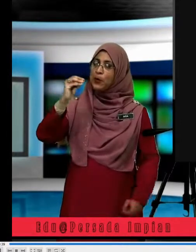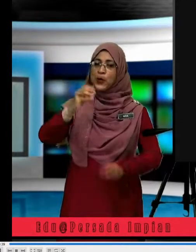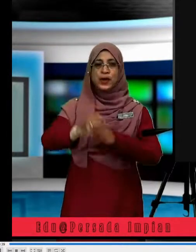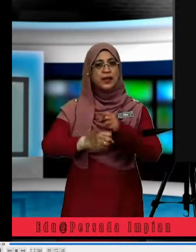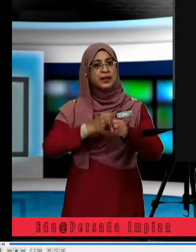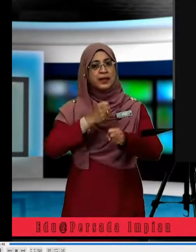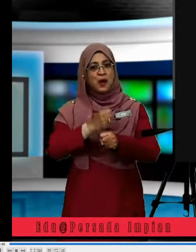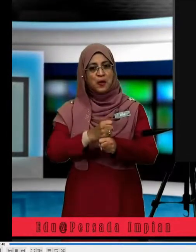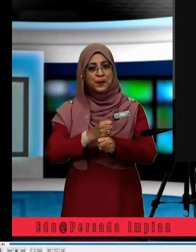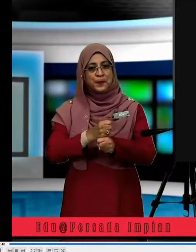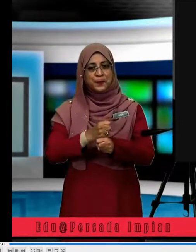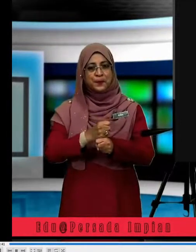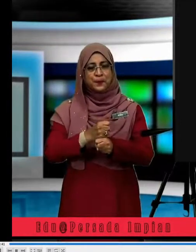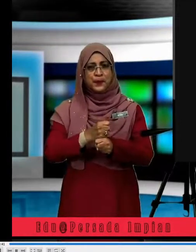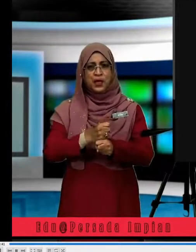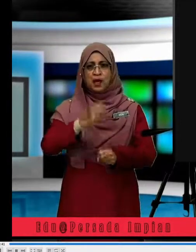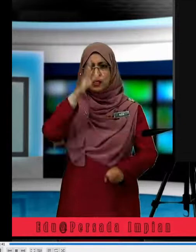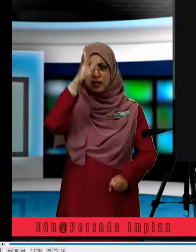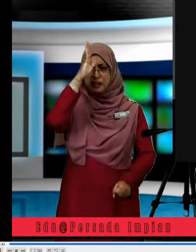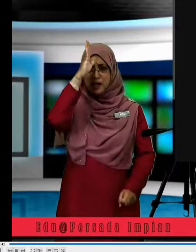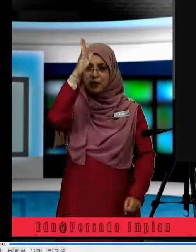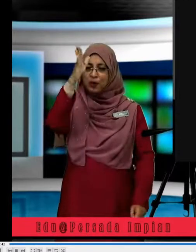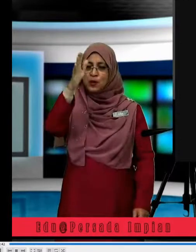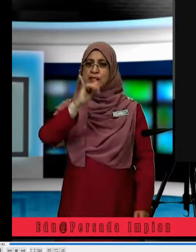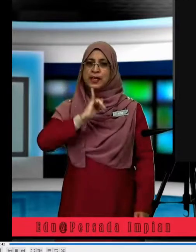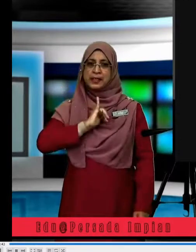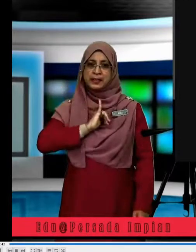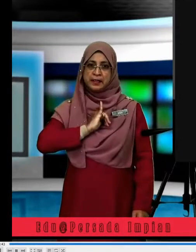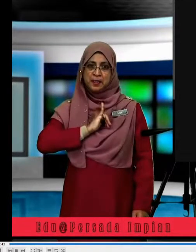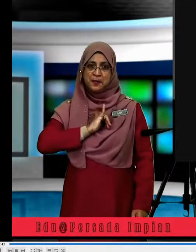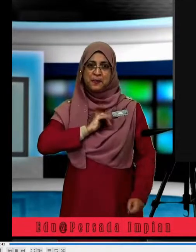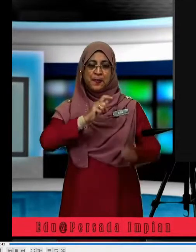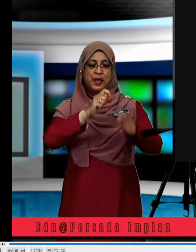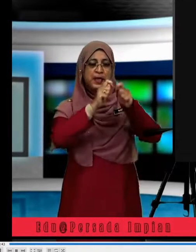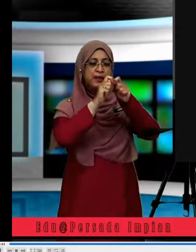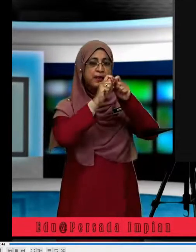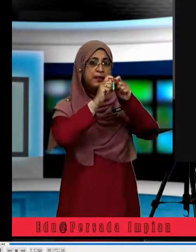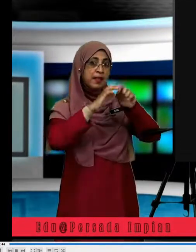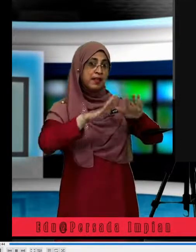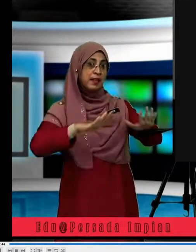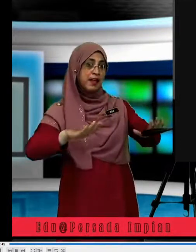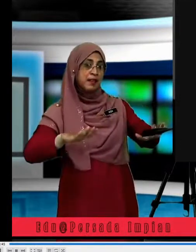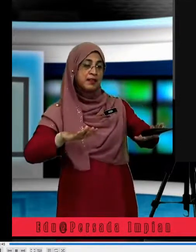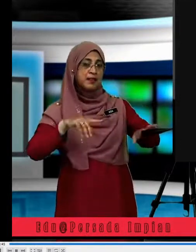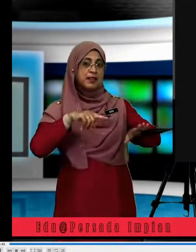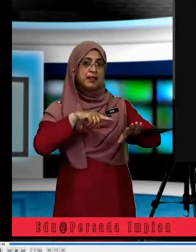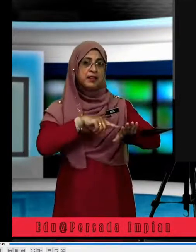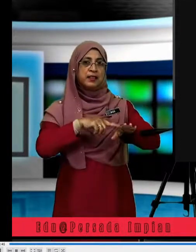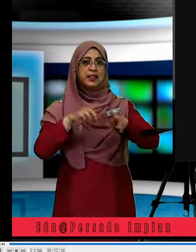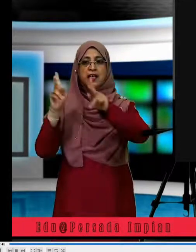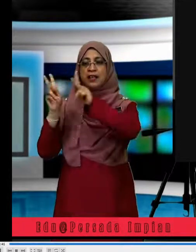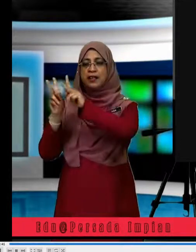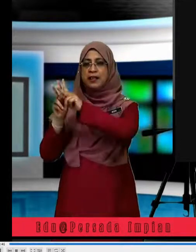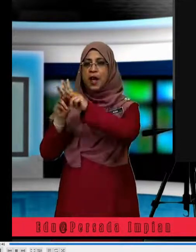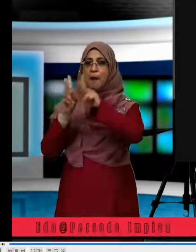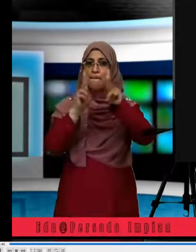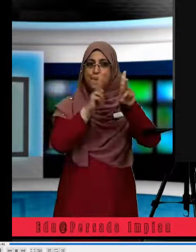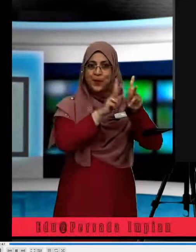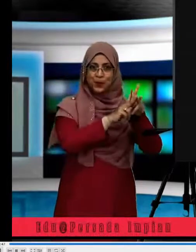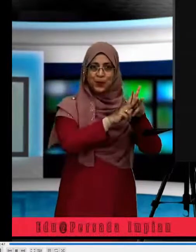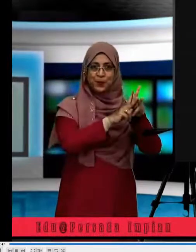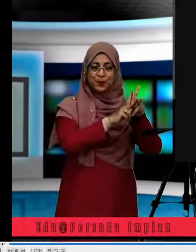60 tahun dan tuh Saya tinggal di